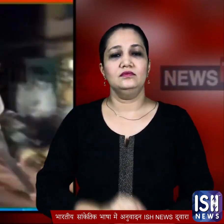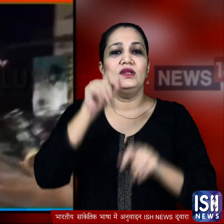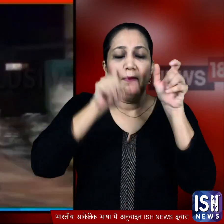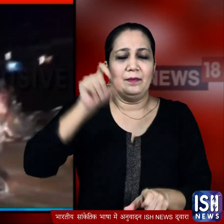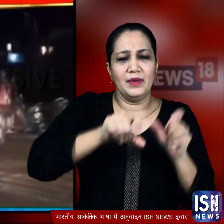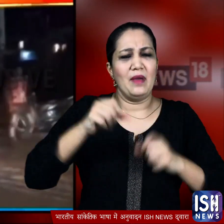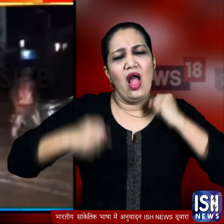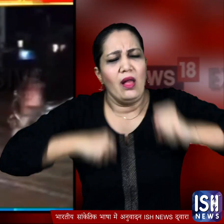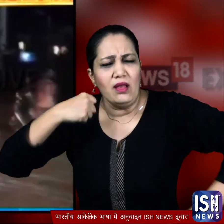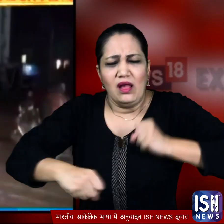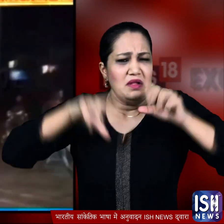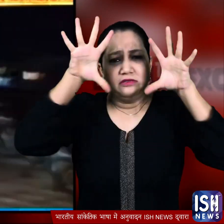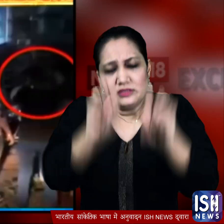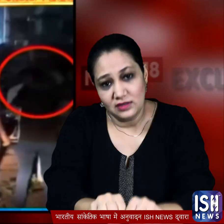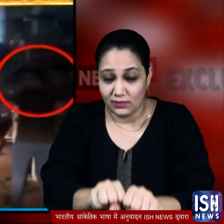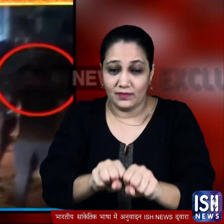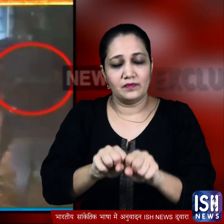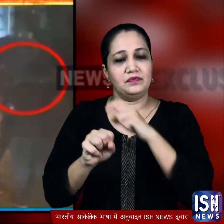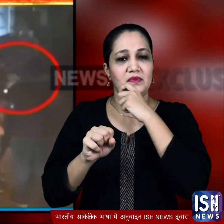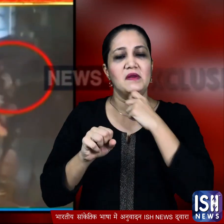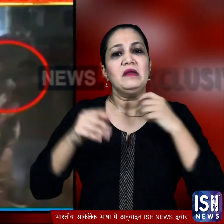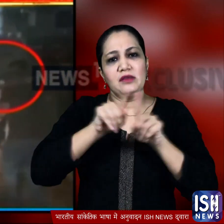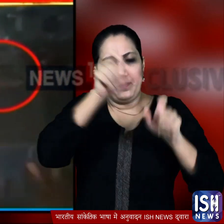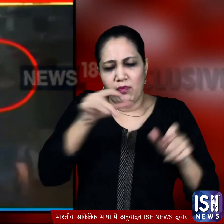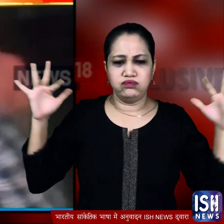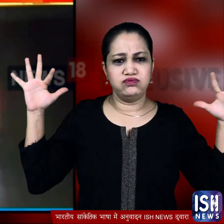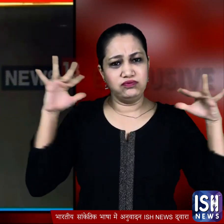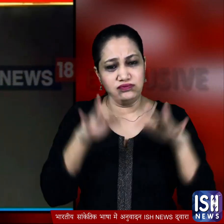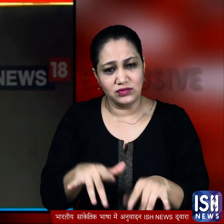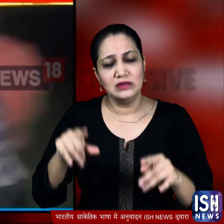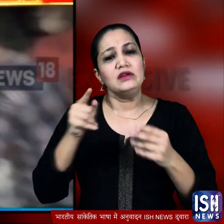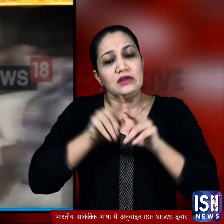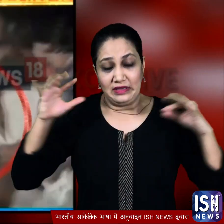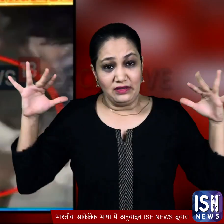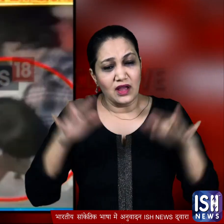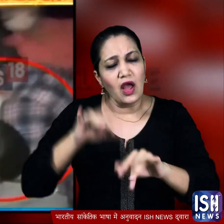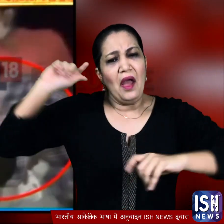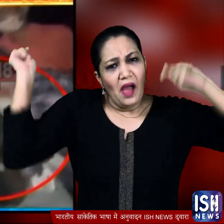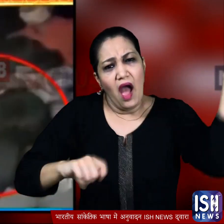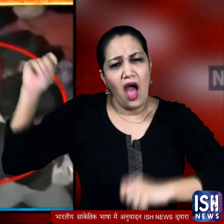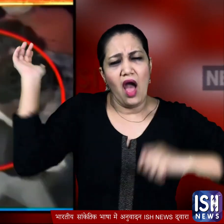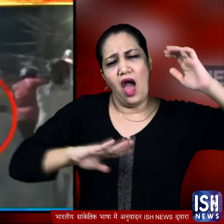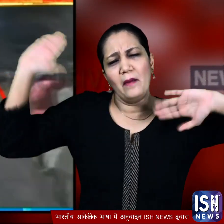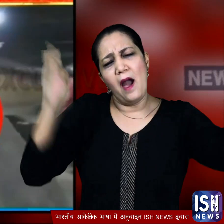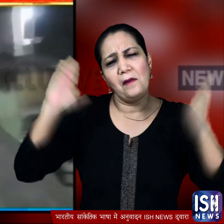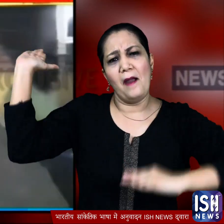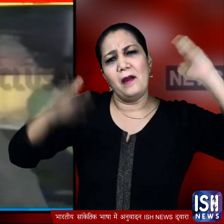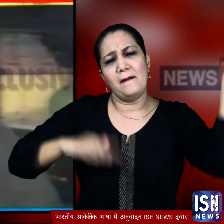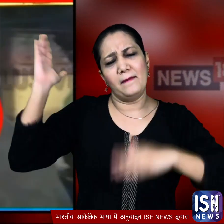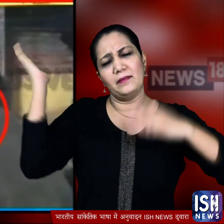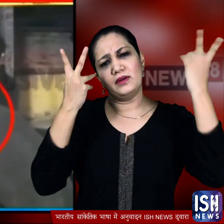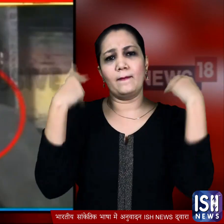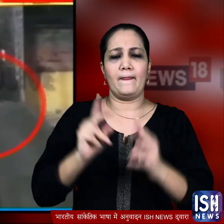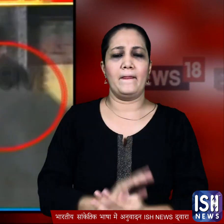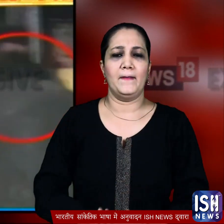वहां मौजूद लोगों ने दौड़कर उन्हें पकड़ लिया। देखते ही देखते वहां भीड़ इकट्ठा हो गई। इसी बीच कुछ लोगों ने आरोपियों को पीटना शुरू कर दिया।